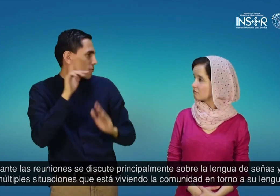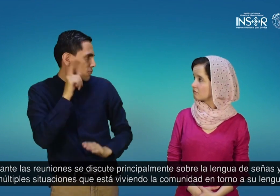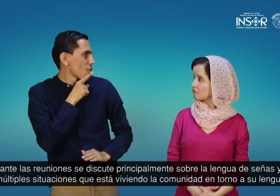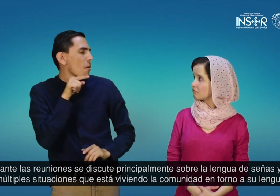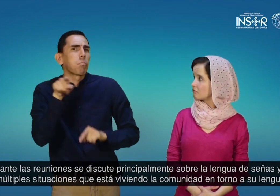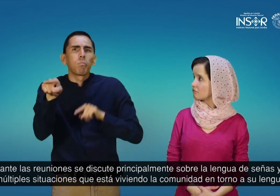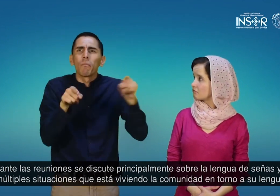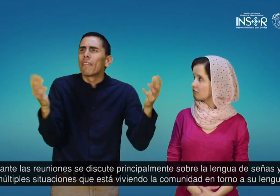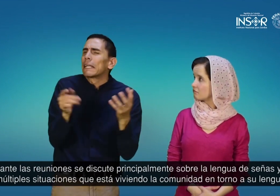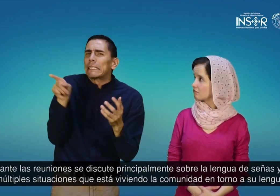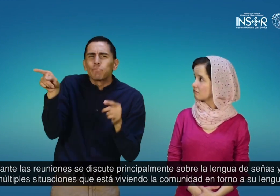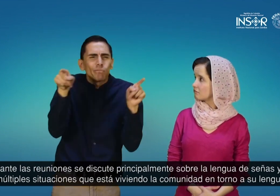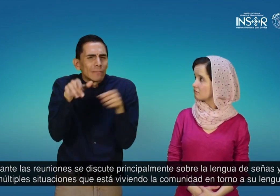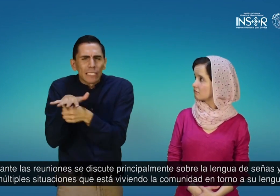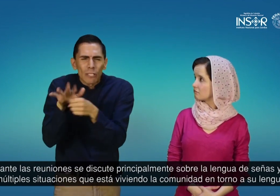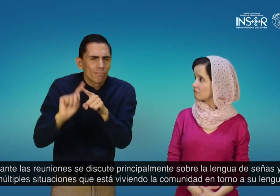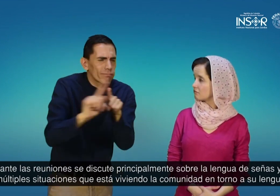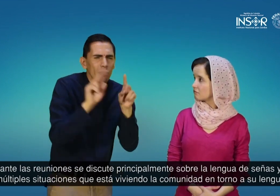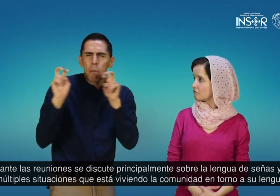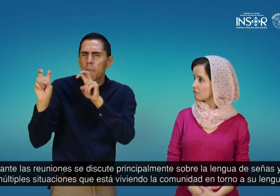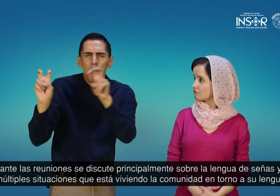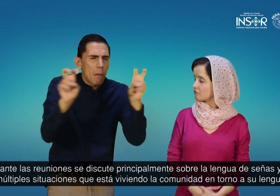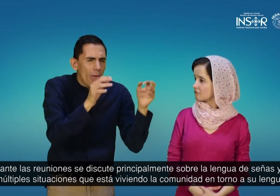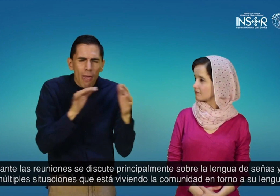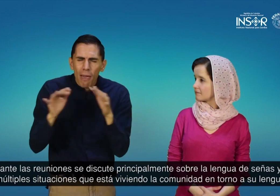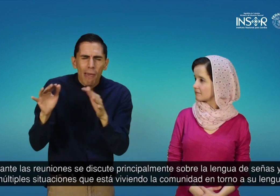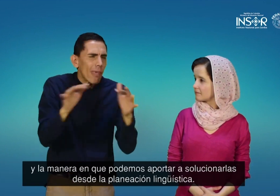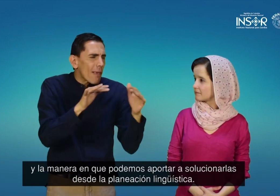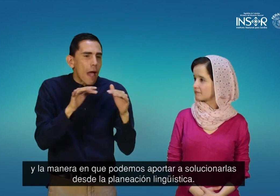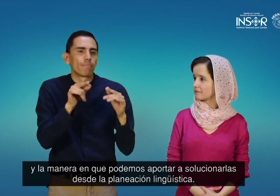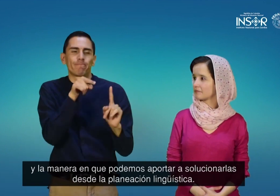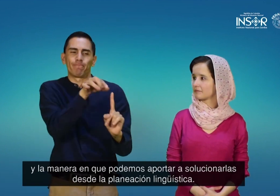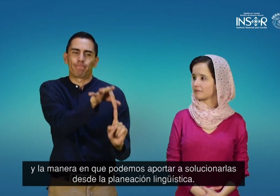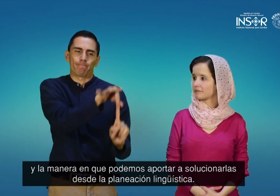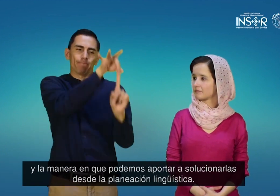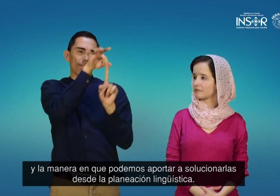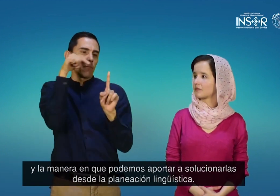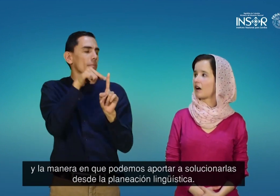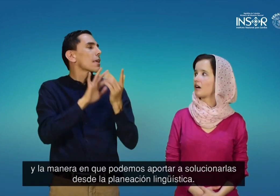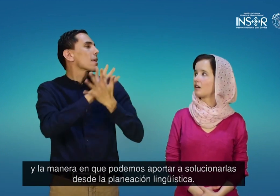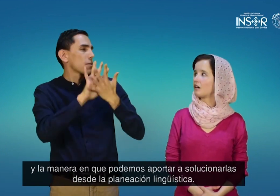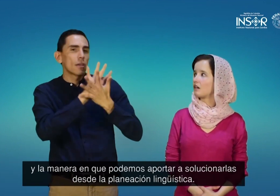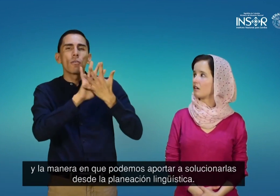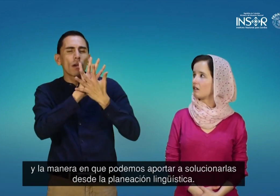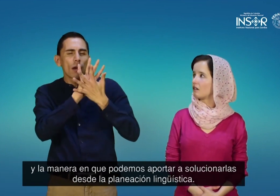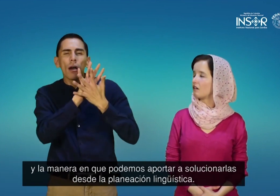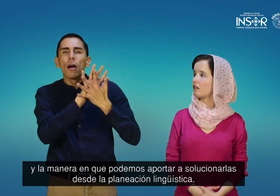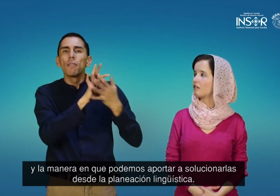la comunidad en torno a su lengua y la manera en que podemos aportar a solucionarlas